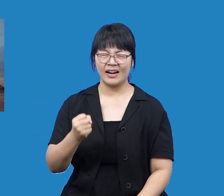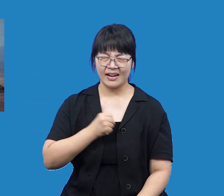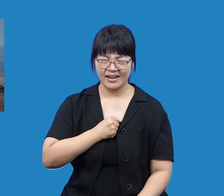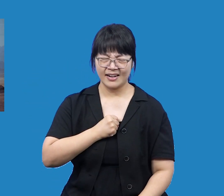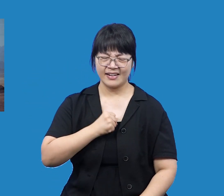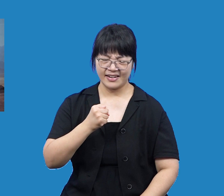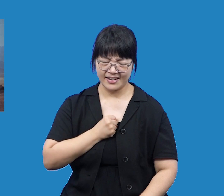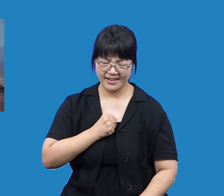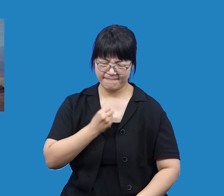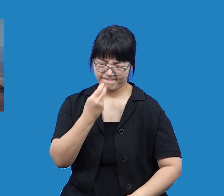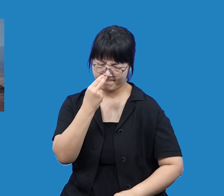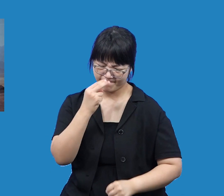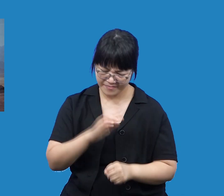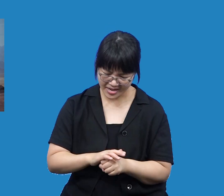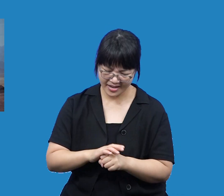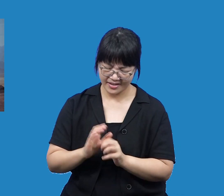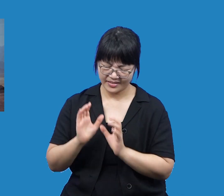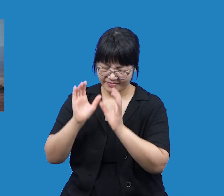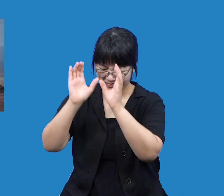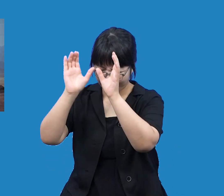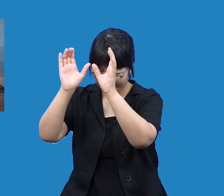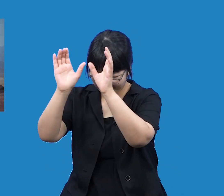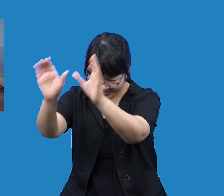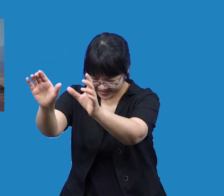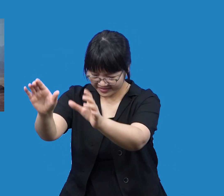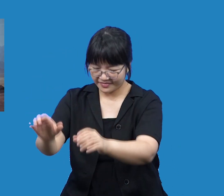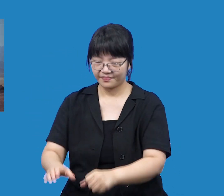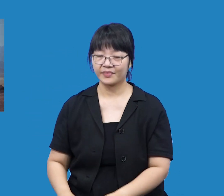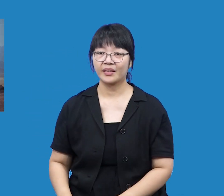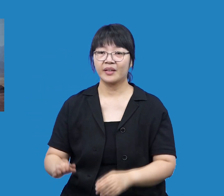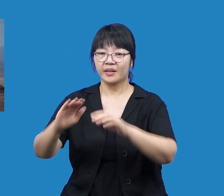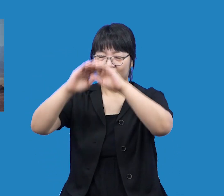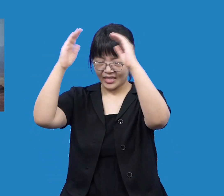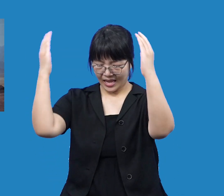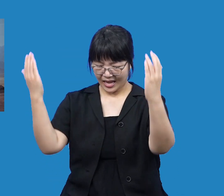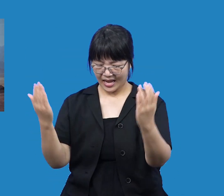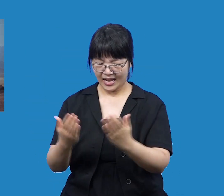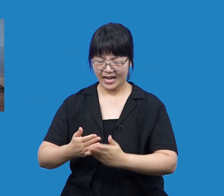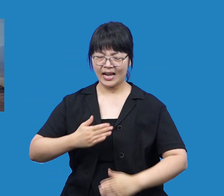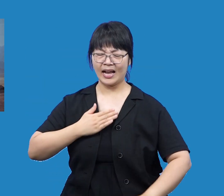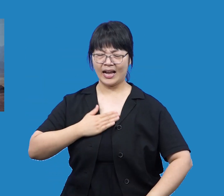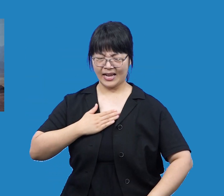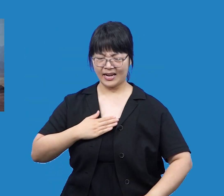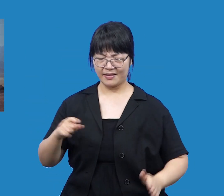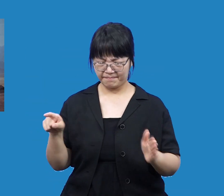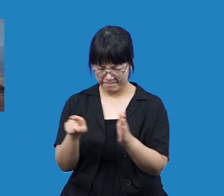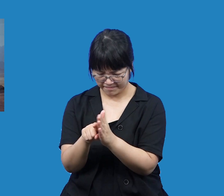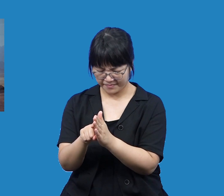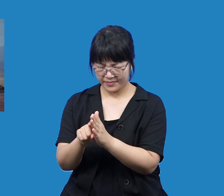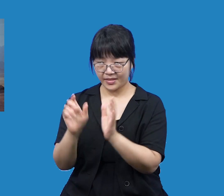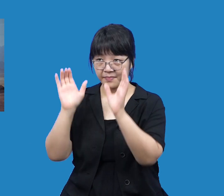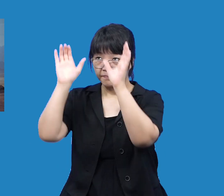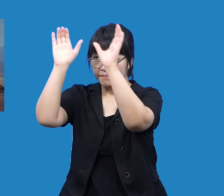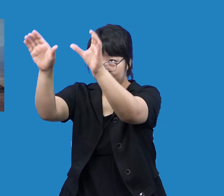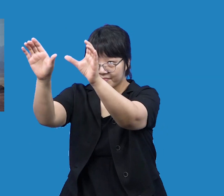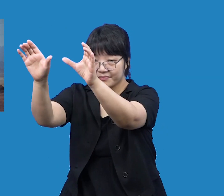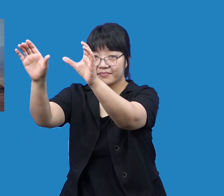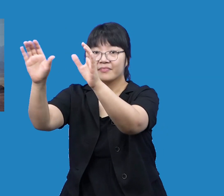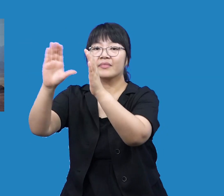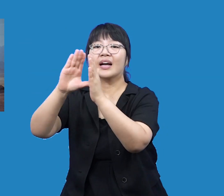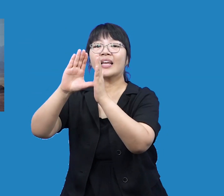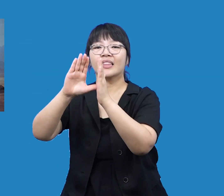있다면, 그리고 모든 것을 아시는 그분 앞에 맡기고 의존할 줄 안다면, 그런